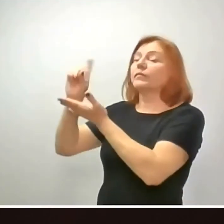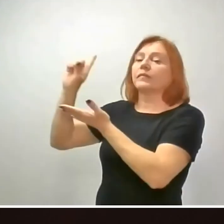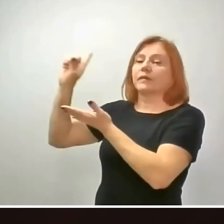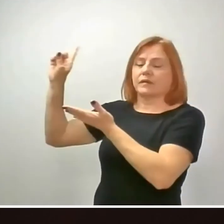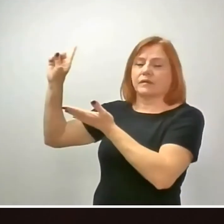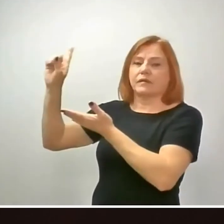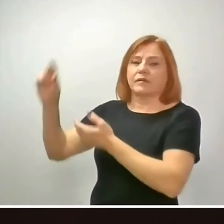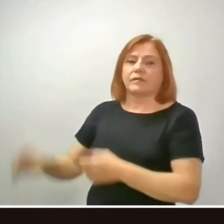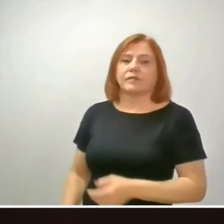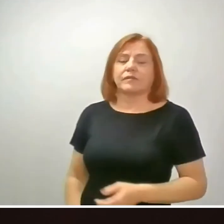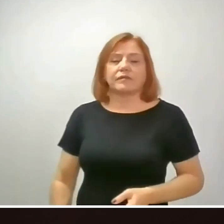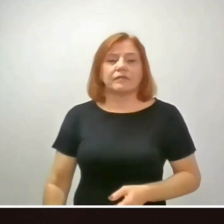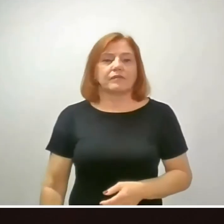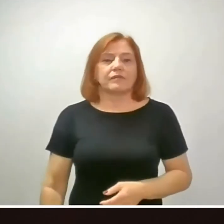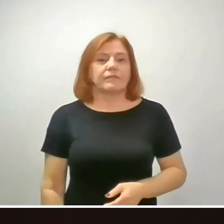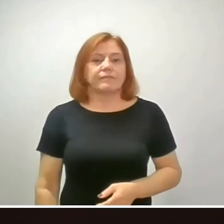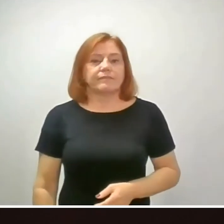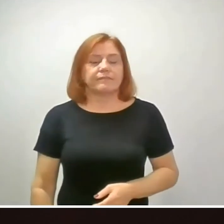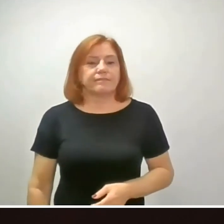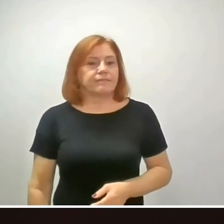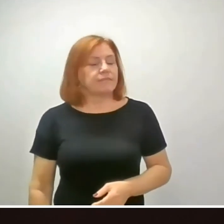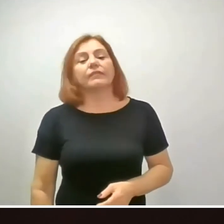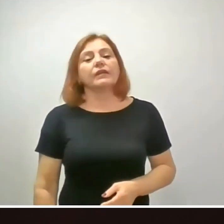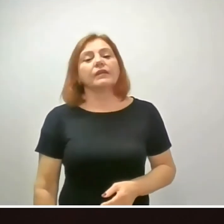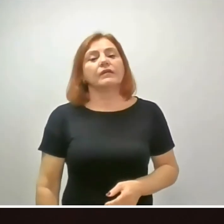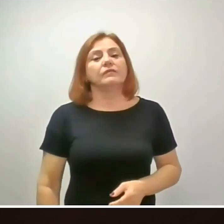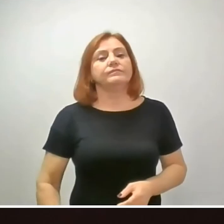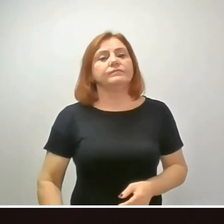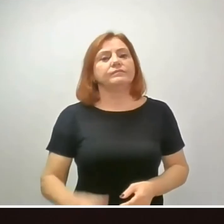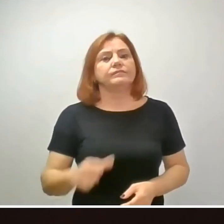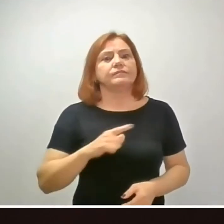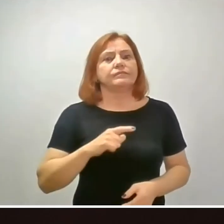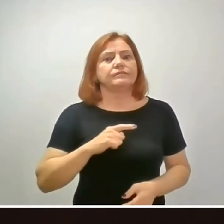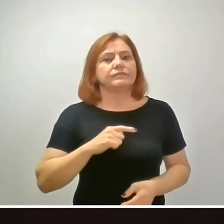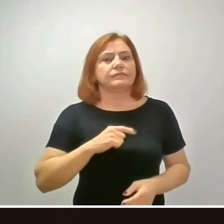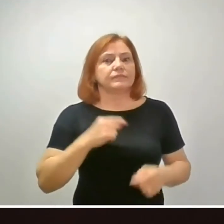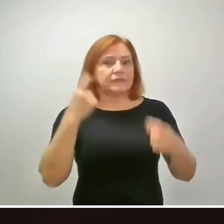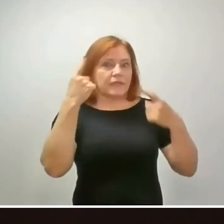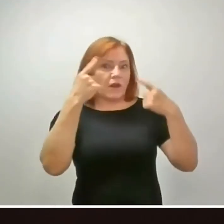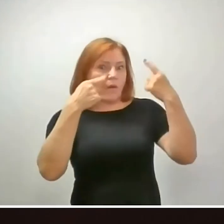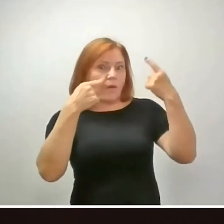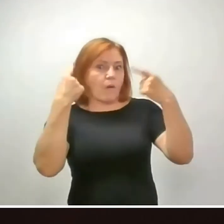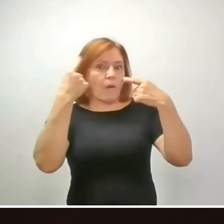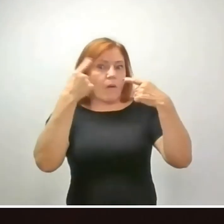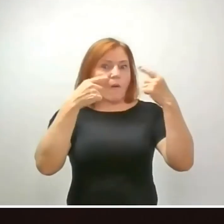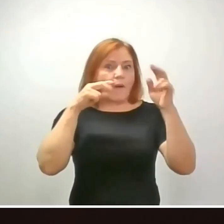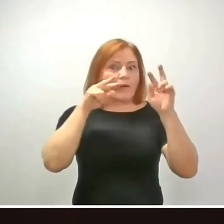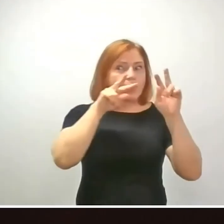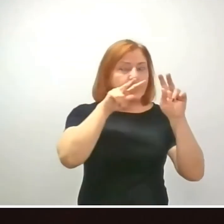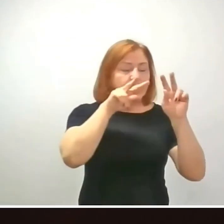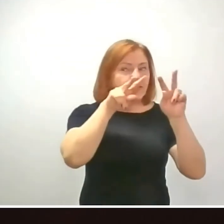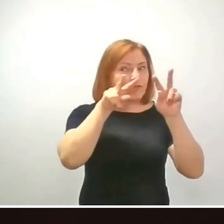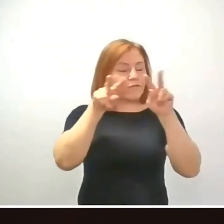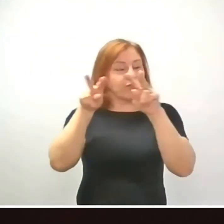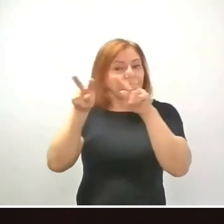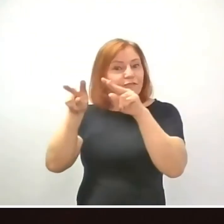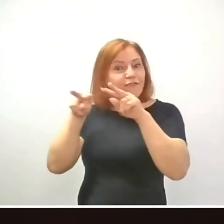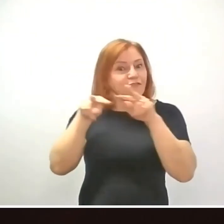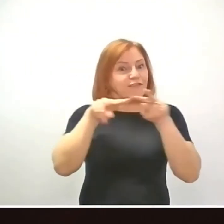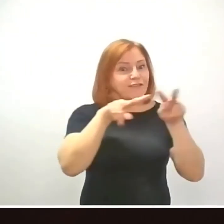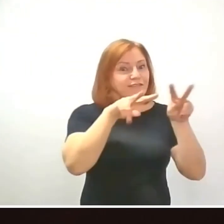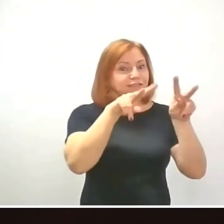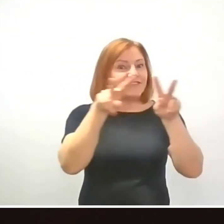versículo 29, né? Quem tem ouvidos, ouça. Irmãos, quem tem ouvidos,